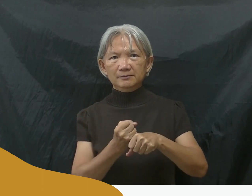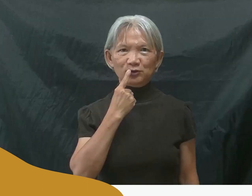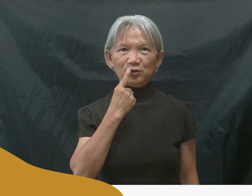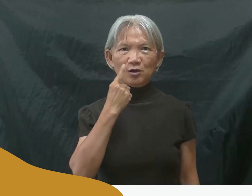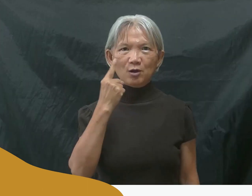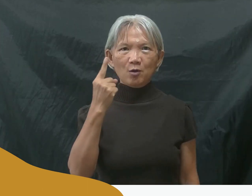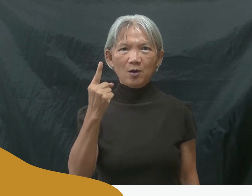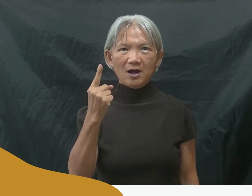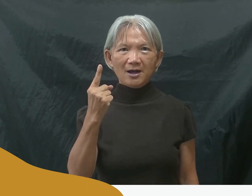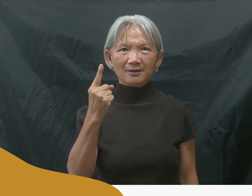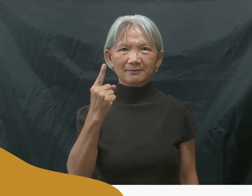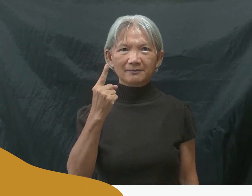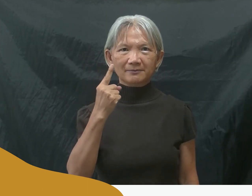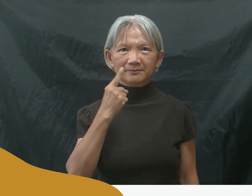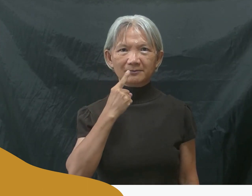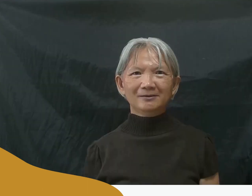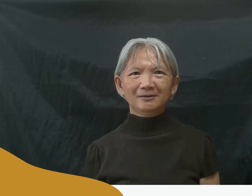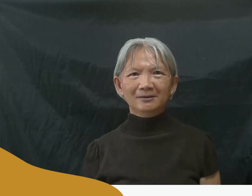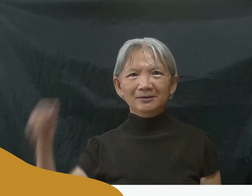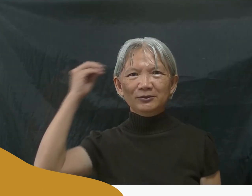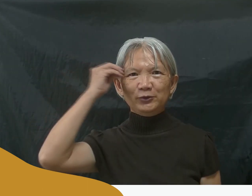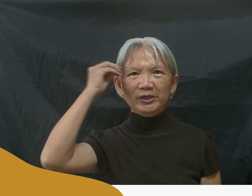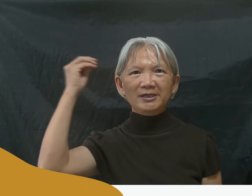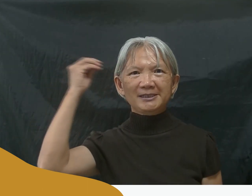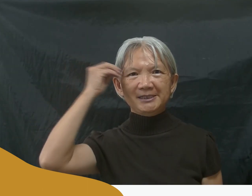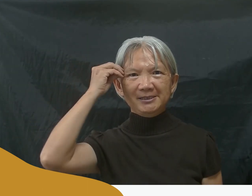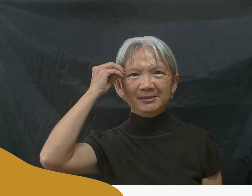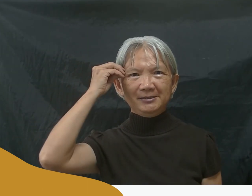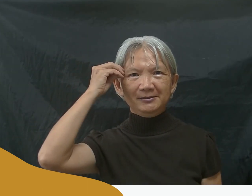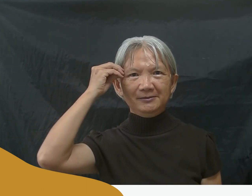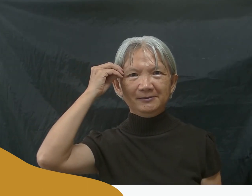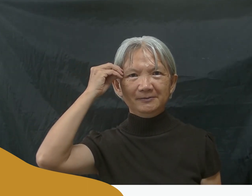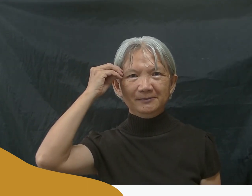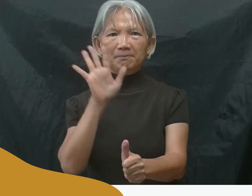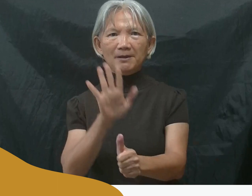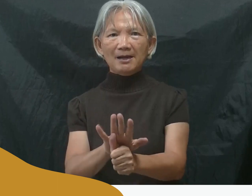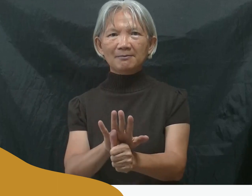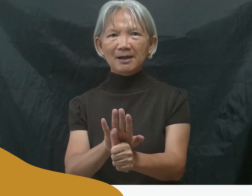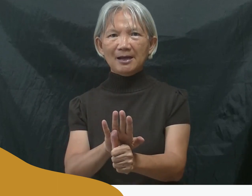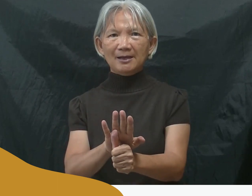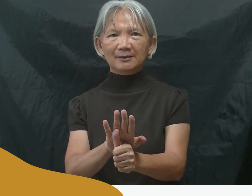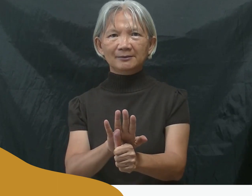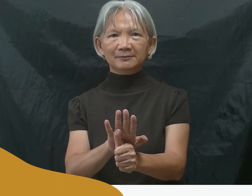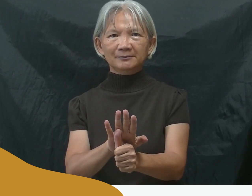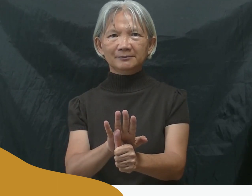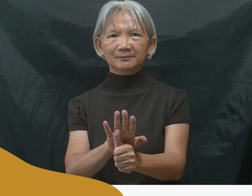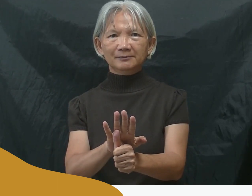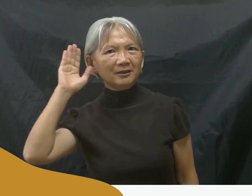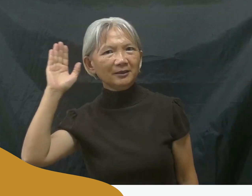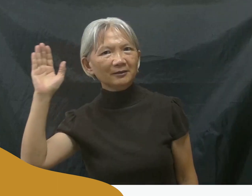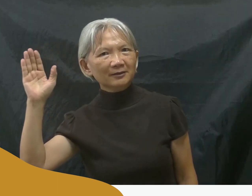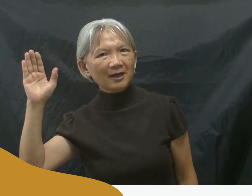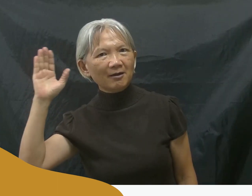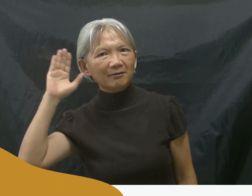说话，学习，帮忙，听到，